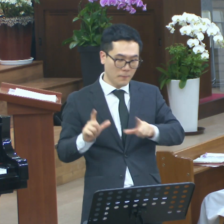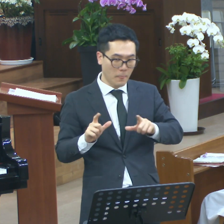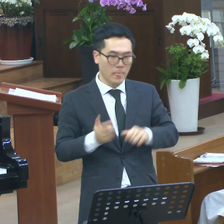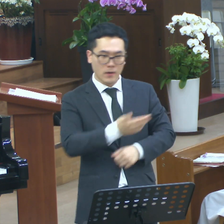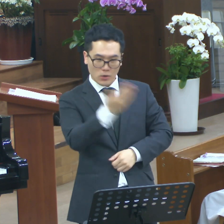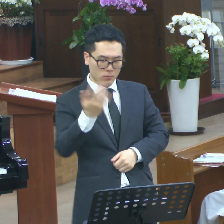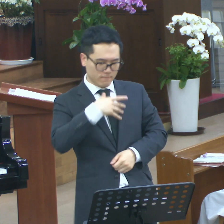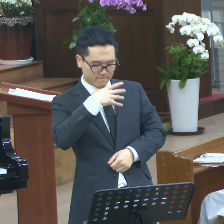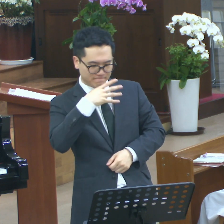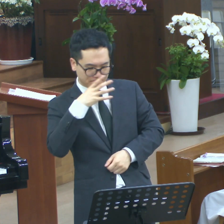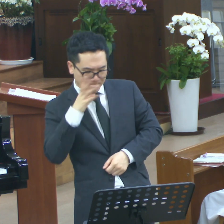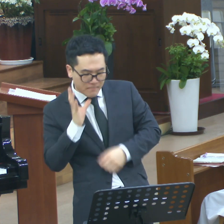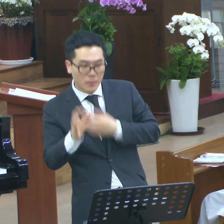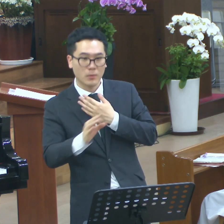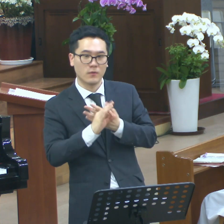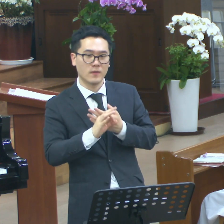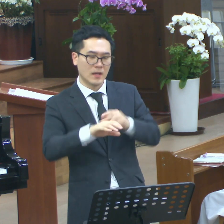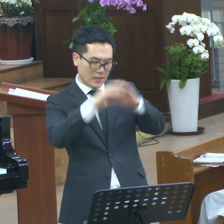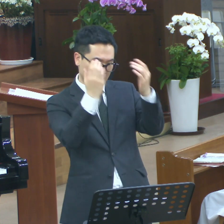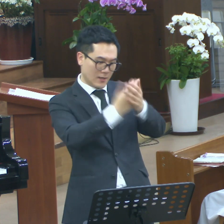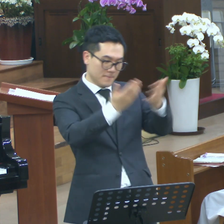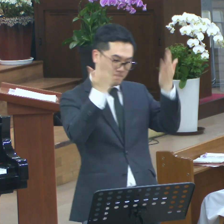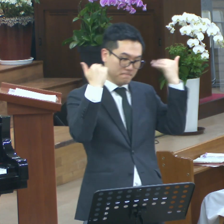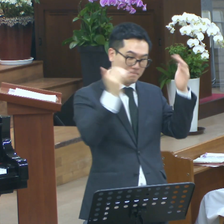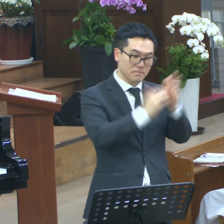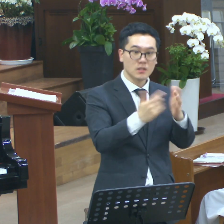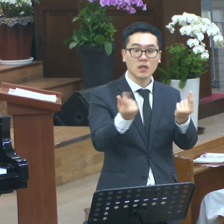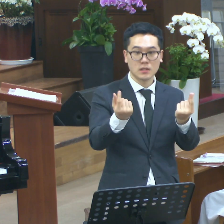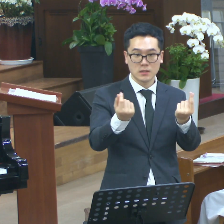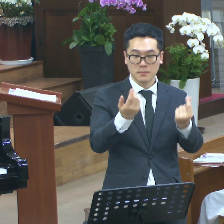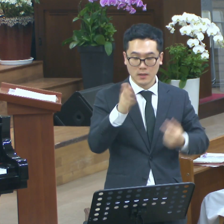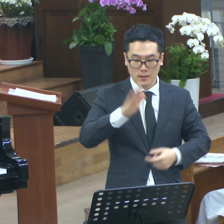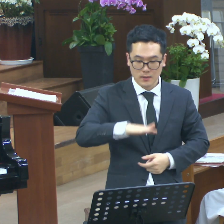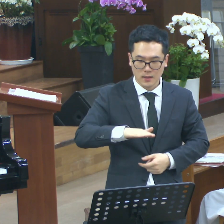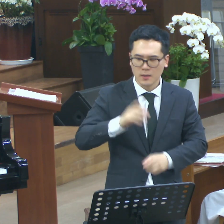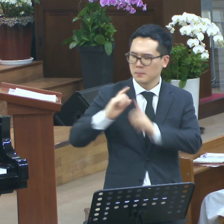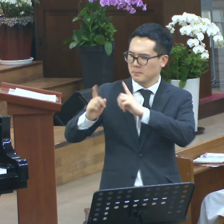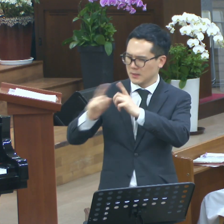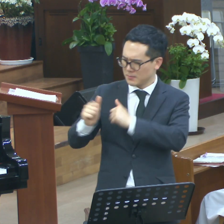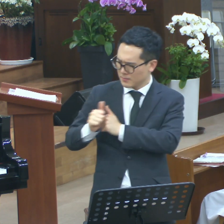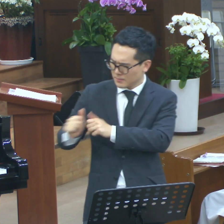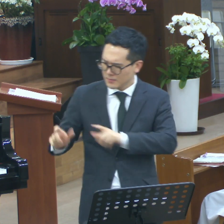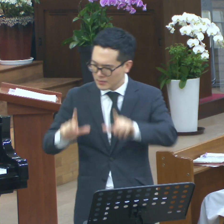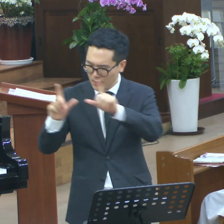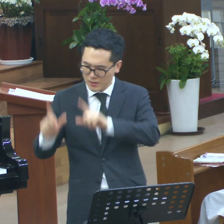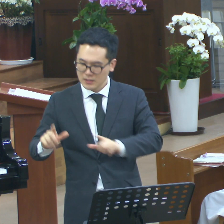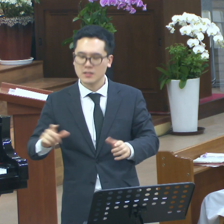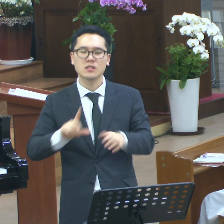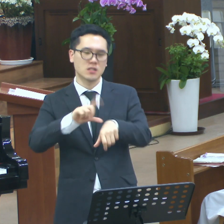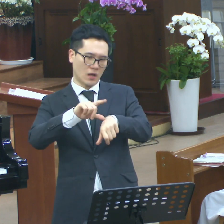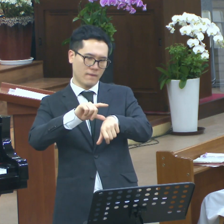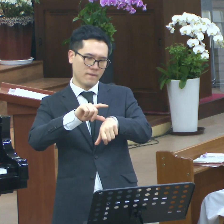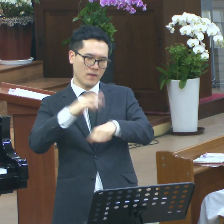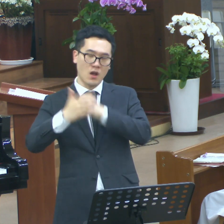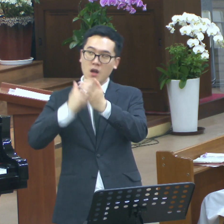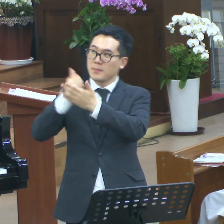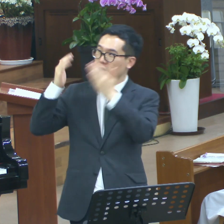많아지면 다 지나간 것 같지만 말씀대로 산 그 시간과 하나님을 향한 땀방울과 헌신은